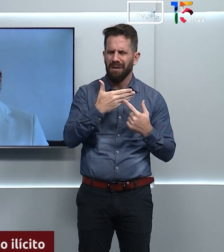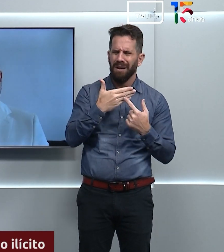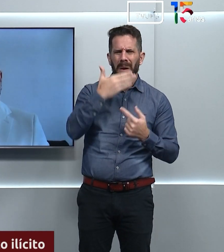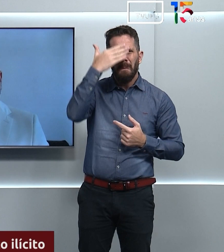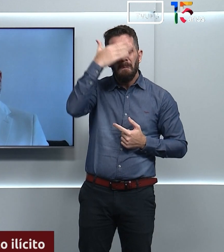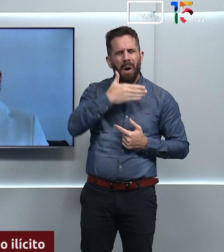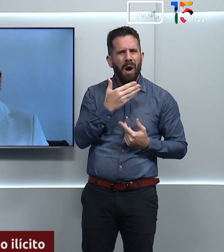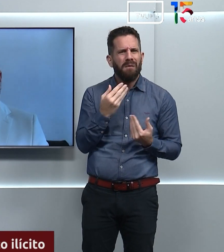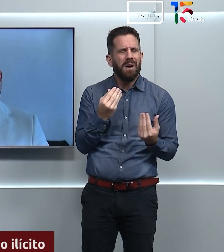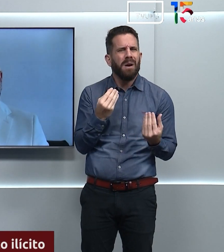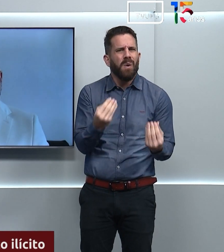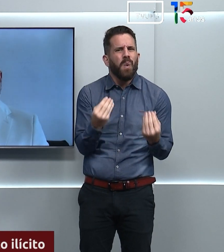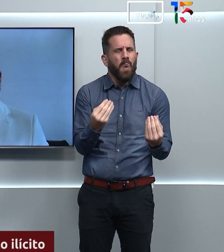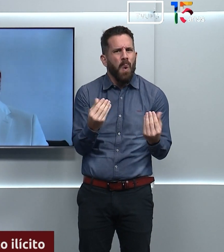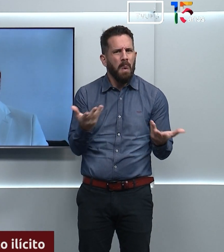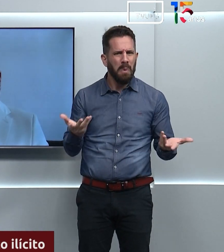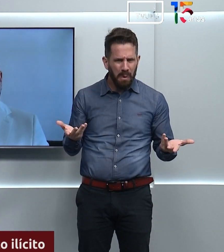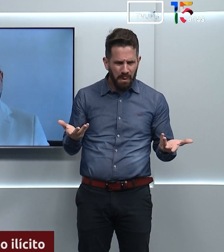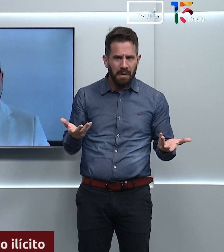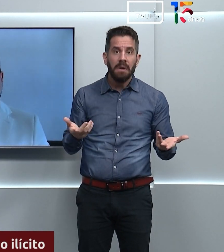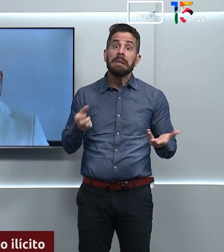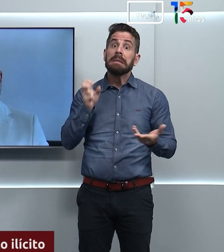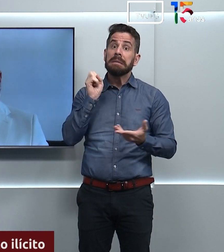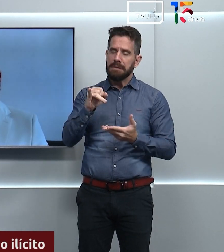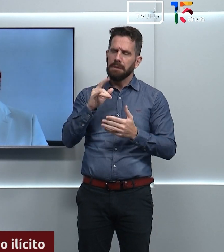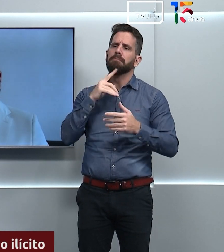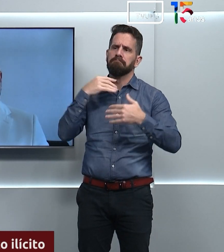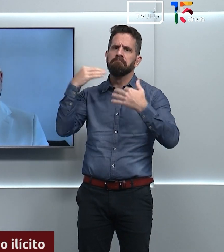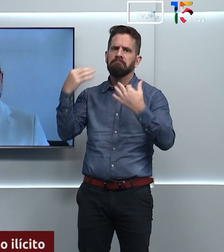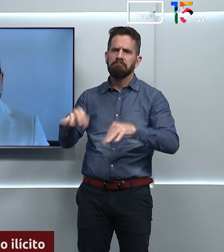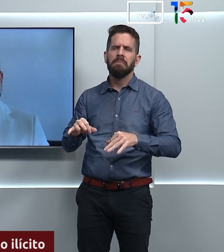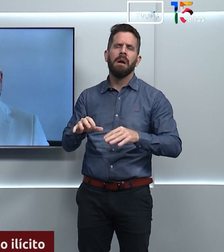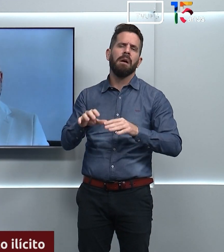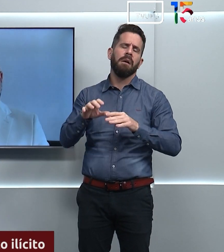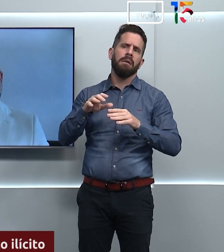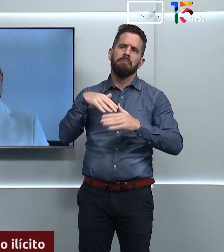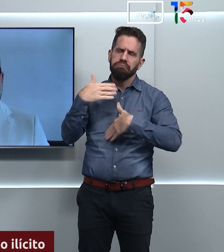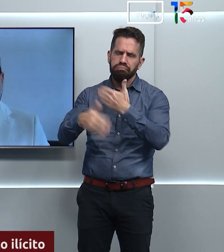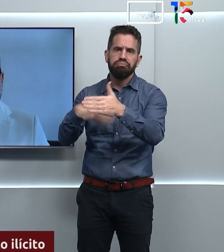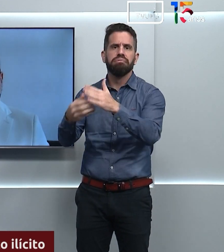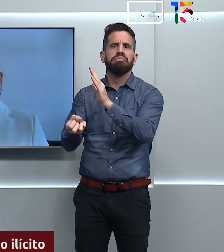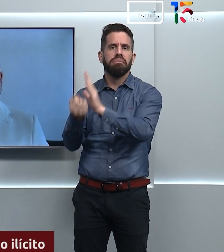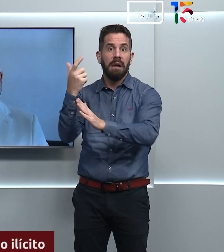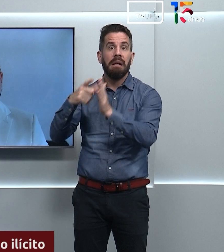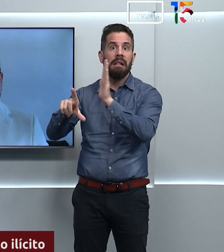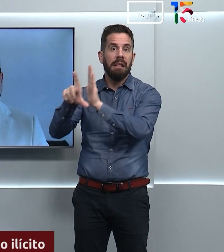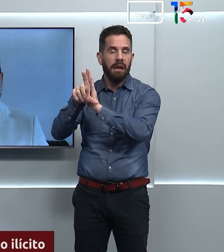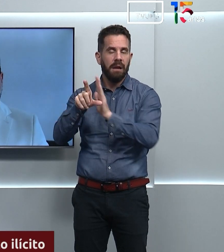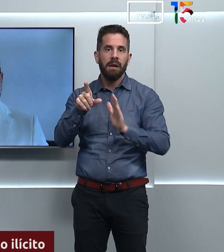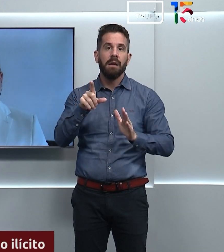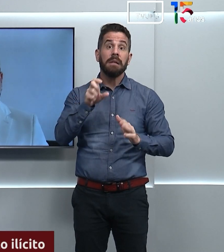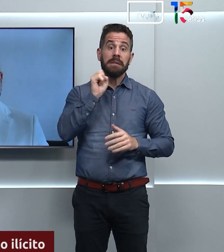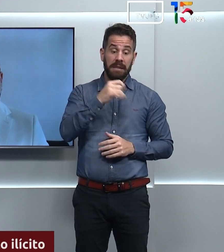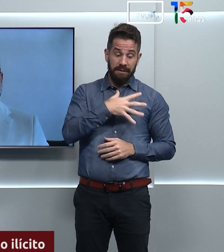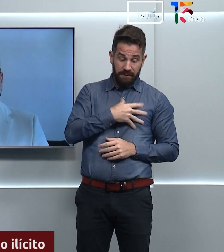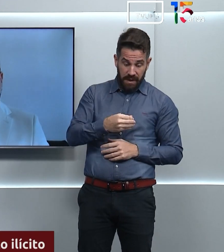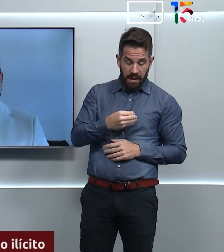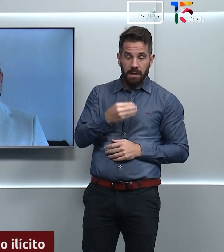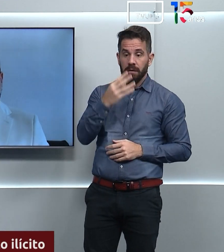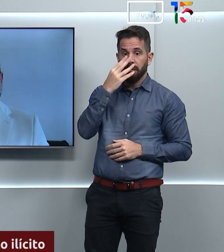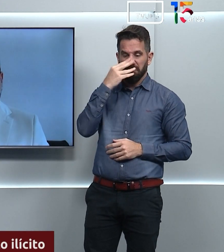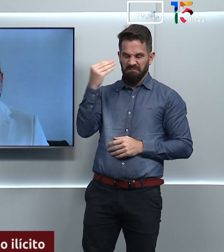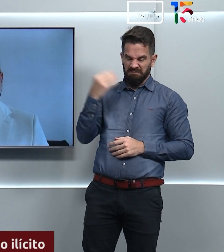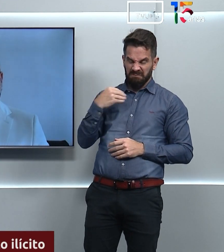esse projeto passar, o abandono afetivo se tornar um ato ilícito e um filho, uma filha que foi abandonado, entrar na justiça